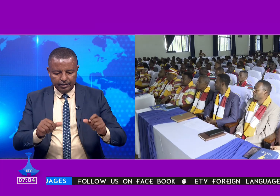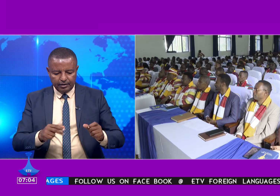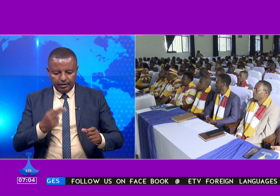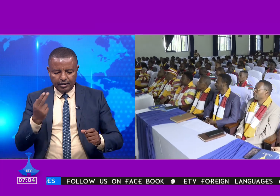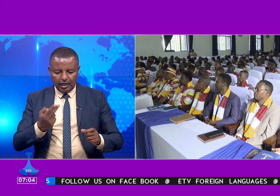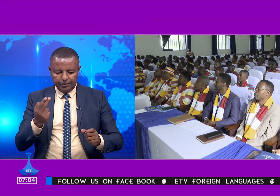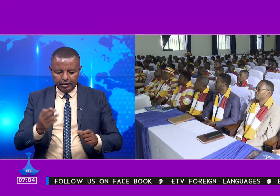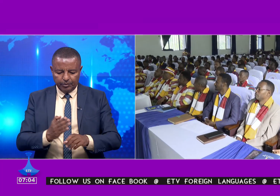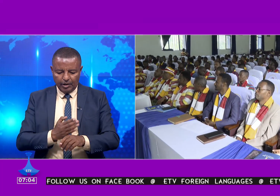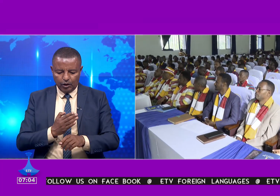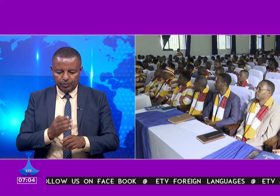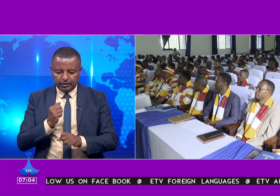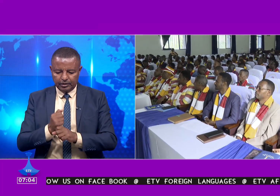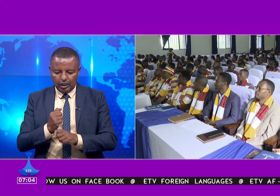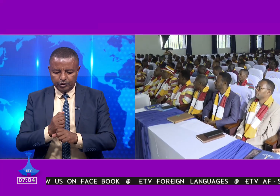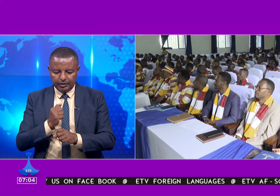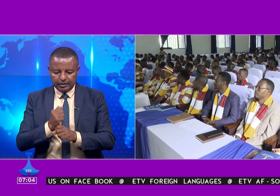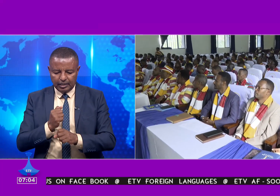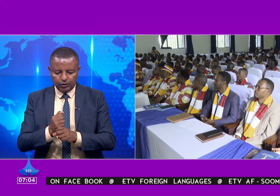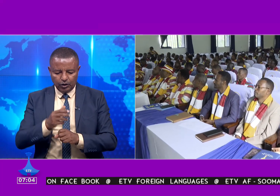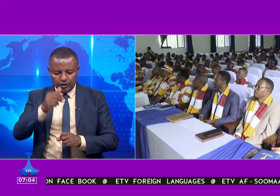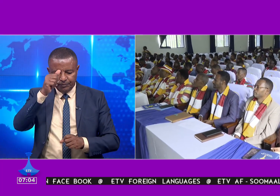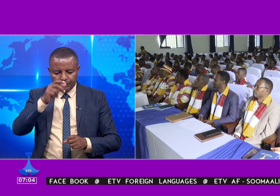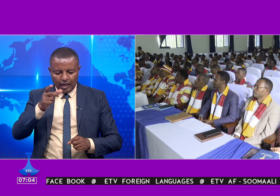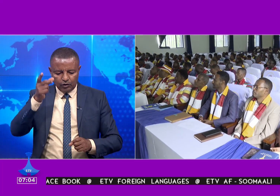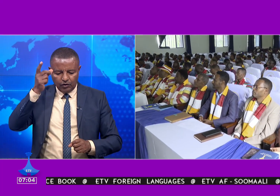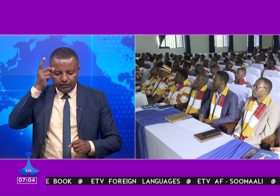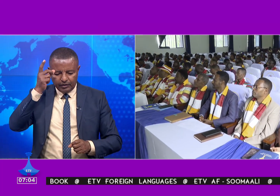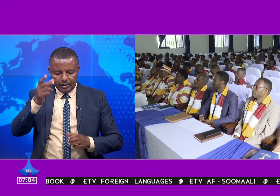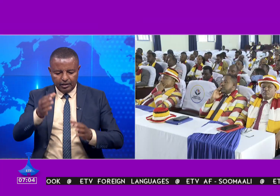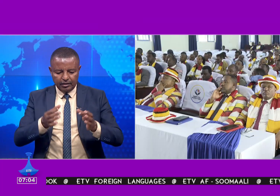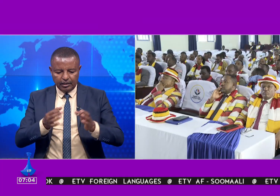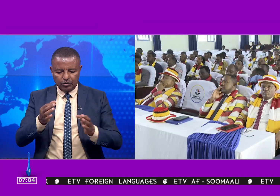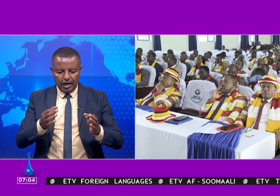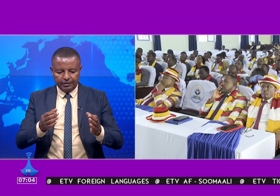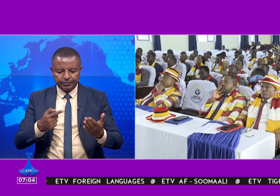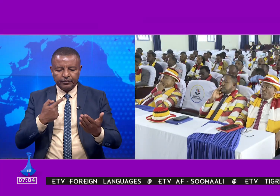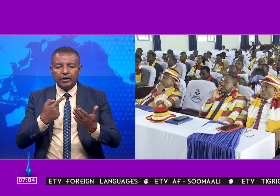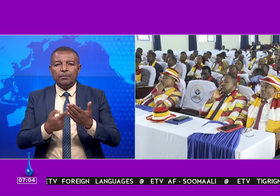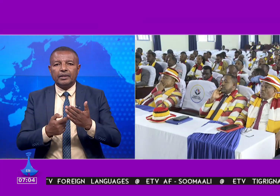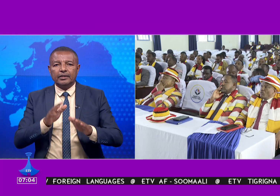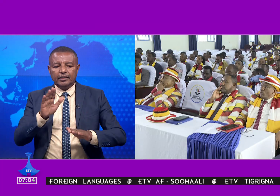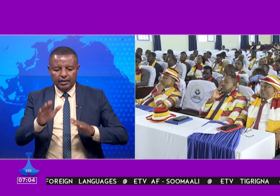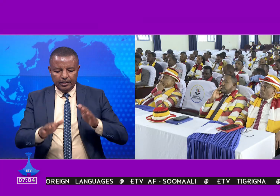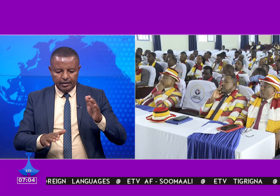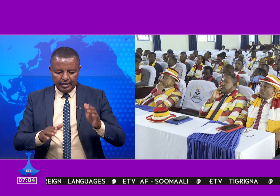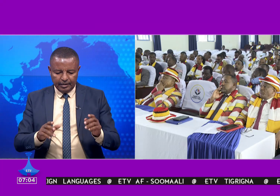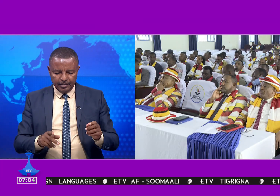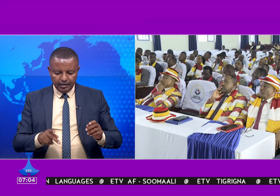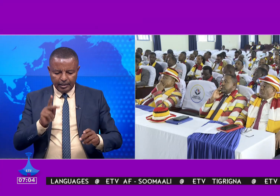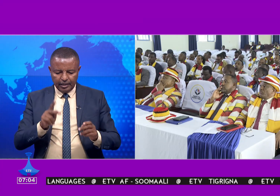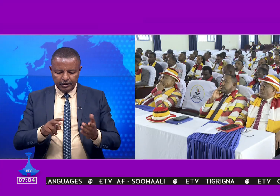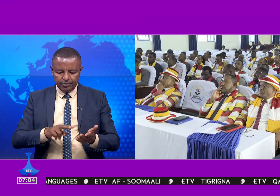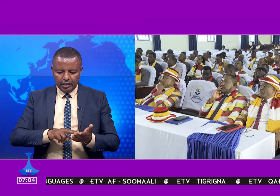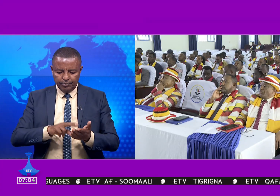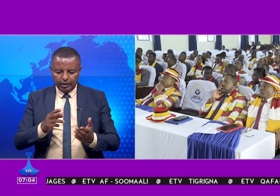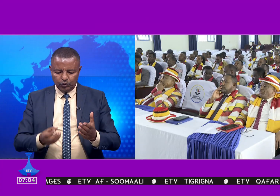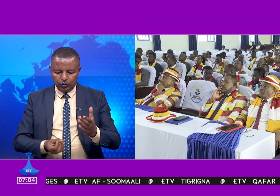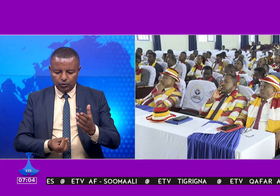ዘላቂ ተጠቃሚነት የሚያጎለብቱ ስራዎች መሰረታቸውን አቶ ፍቅሬ ጠቅሰዋል። በዚህ ሂደት